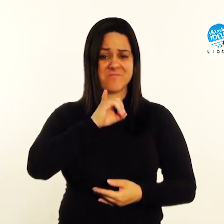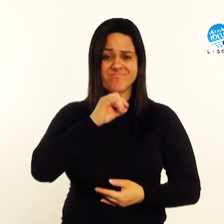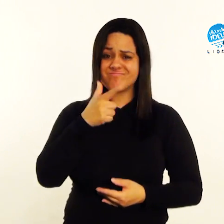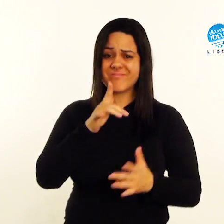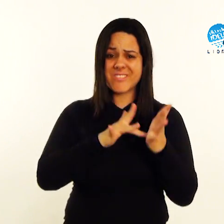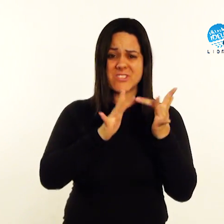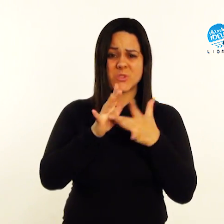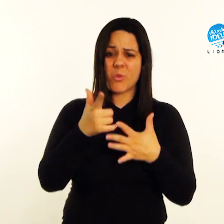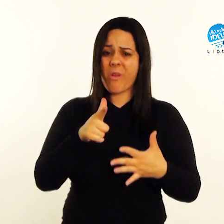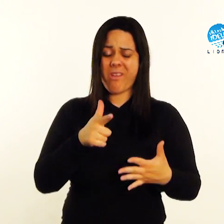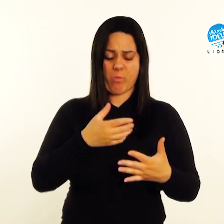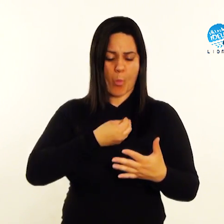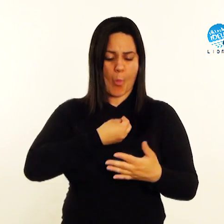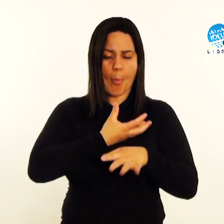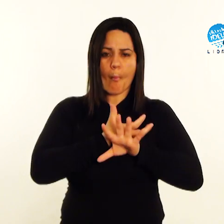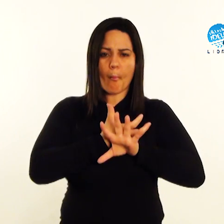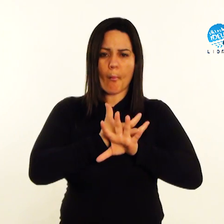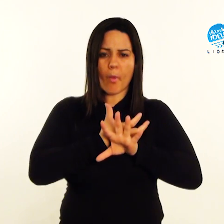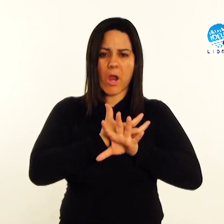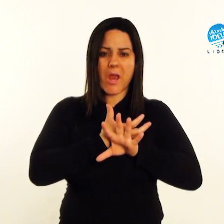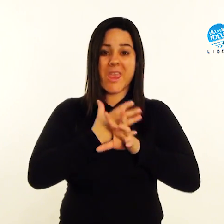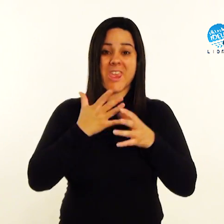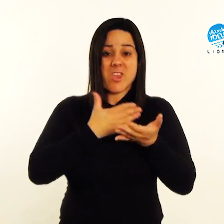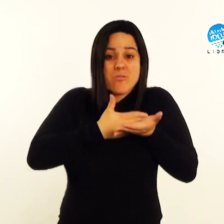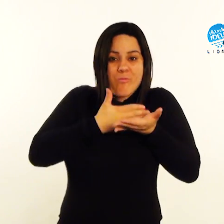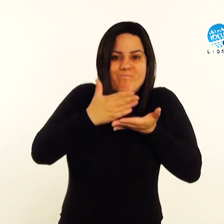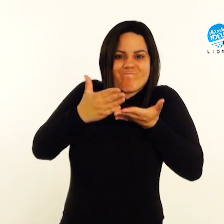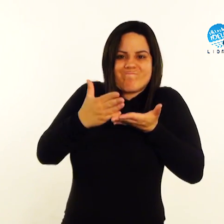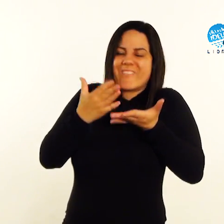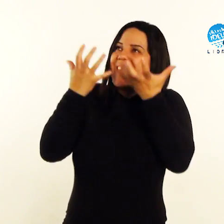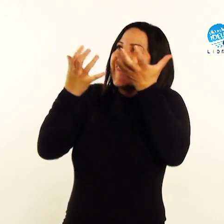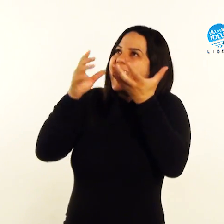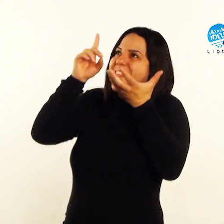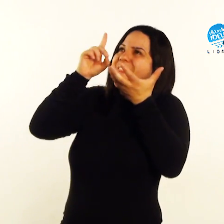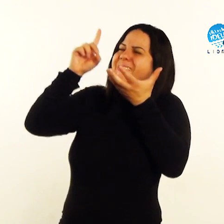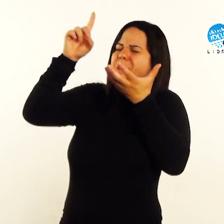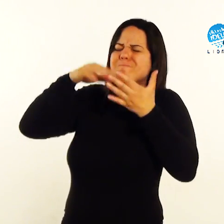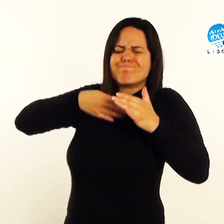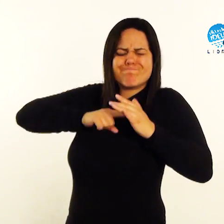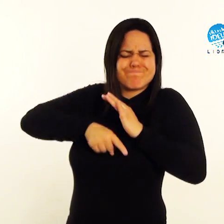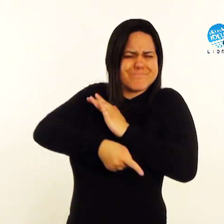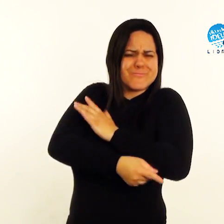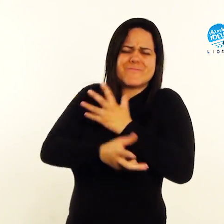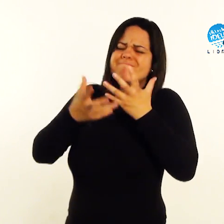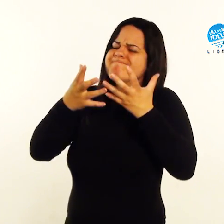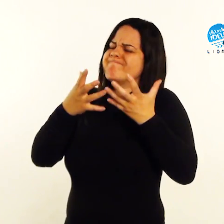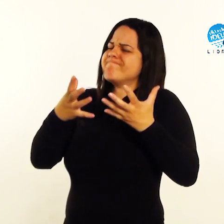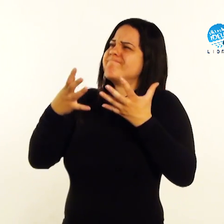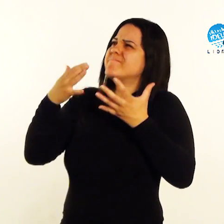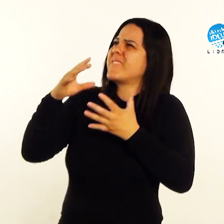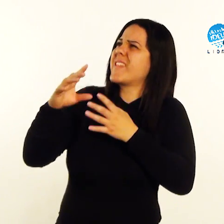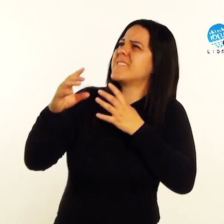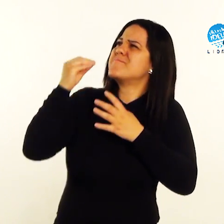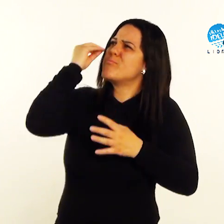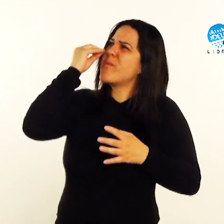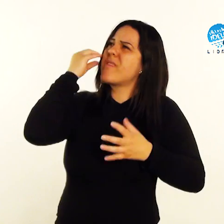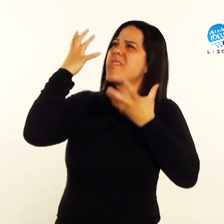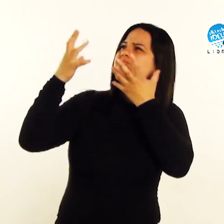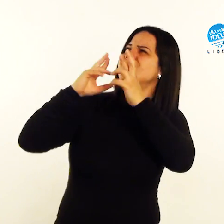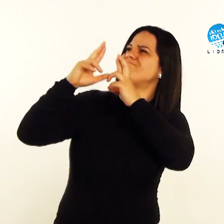nada, e a gente começa a buscar o Senhor com toda a nossa alma, com todo o nosso entendimento, com todas as nossas forças, e